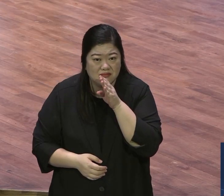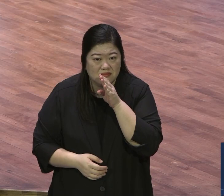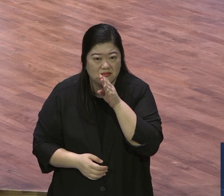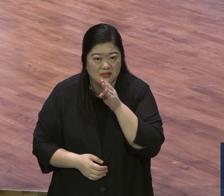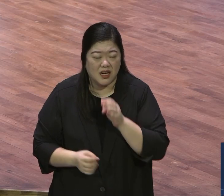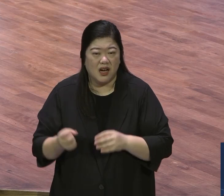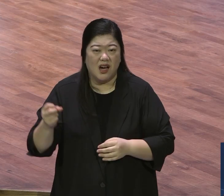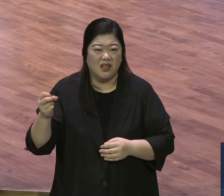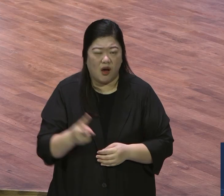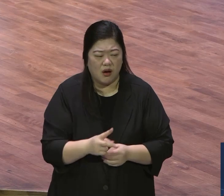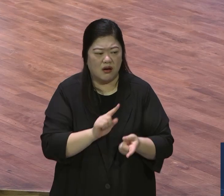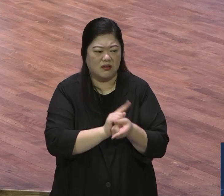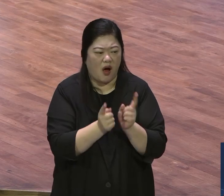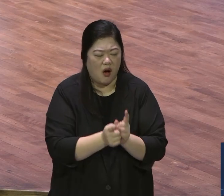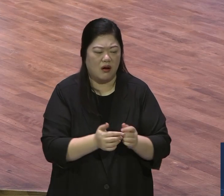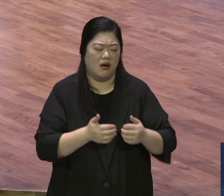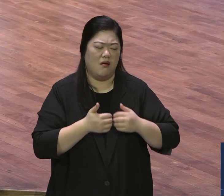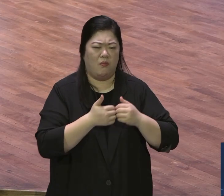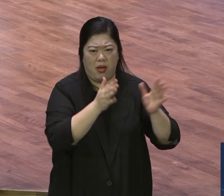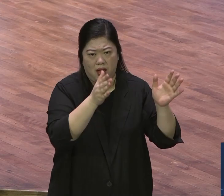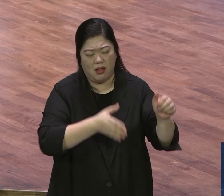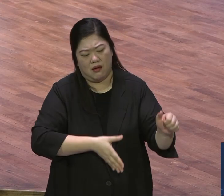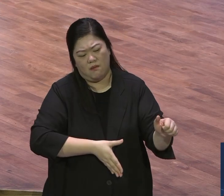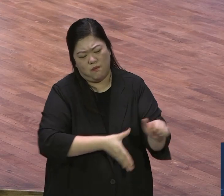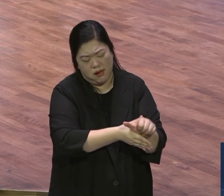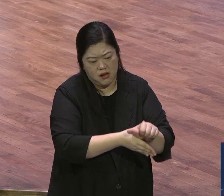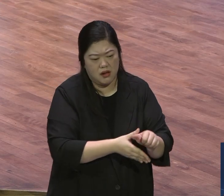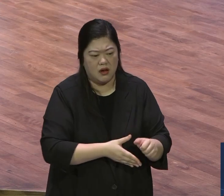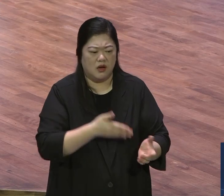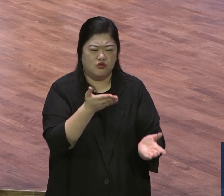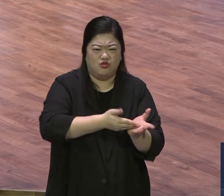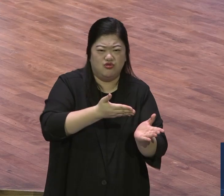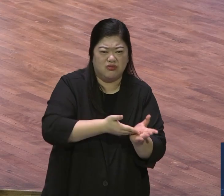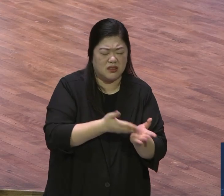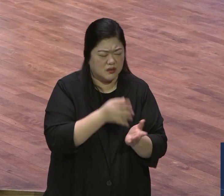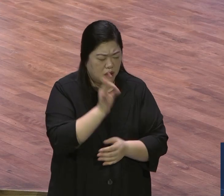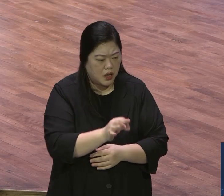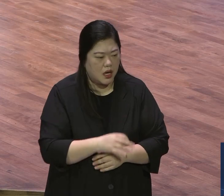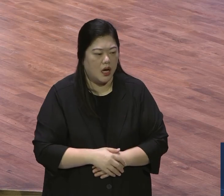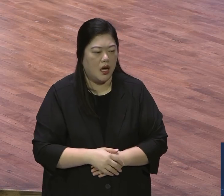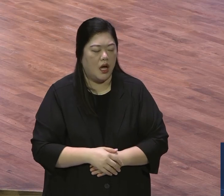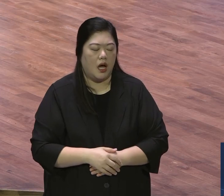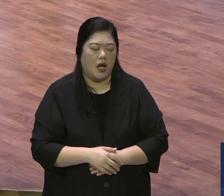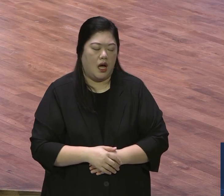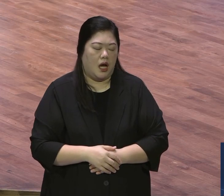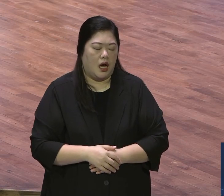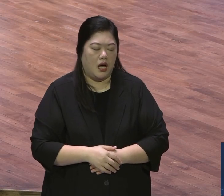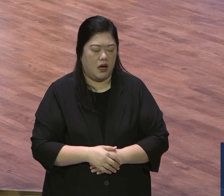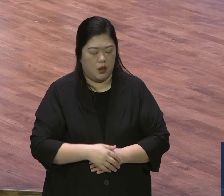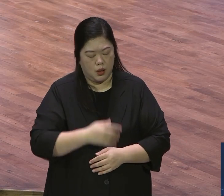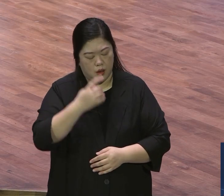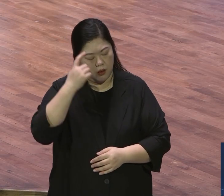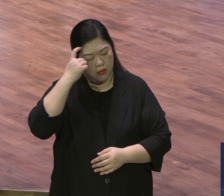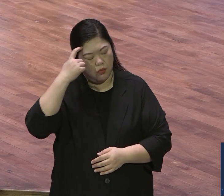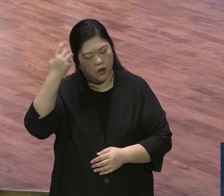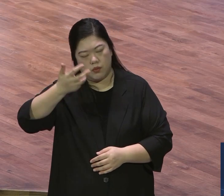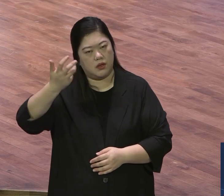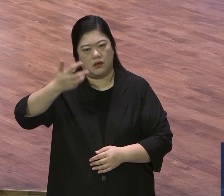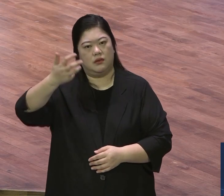죽입니다. 전부 다. 부정적인 뉴스도 없고 부정적인 말만 하고 하니까 사단이 난장판을